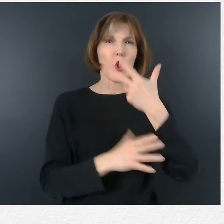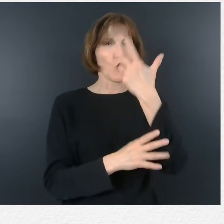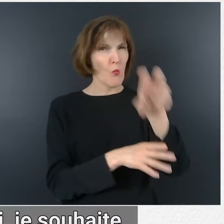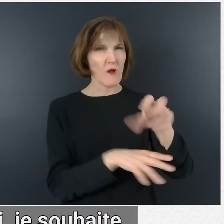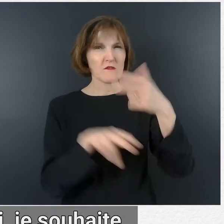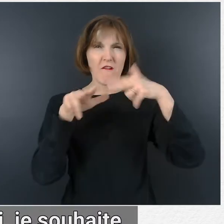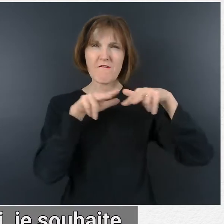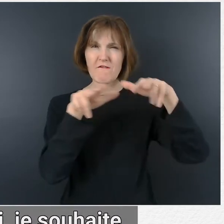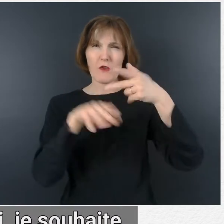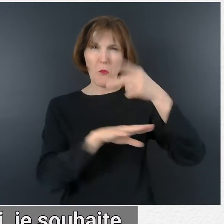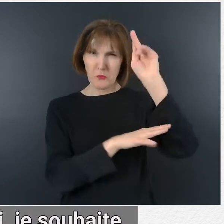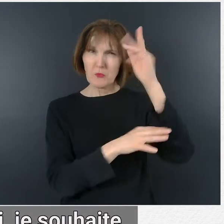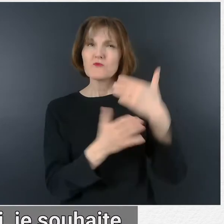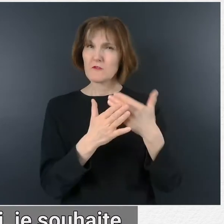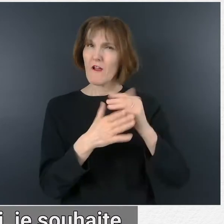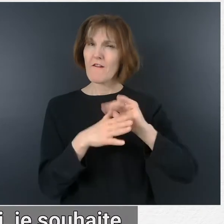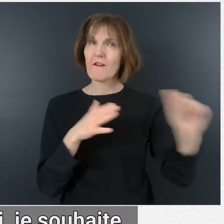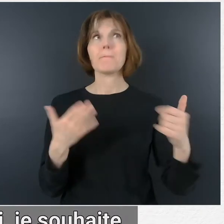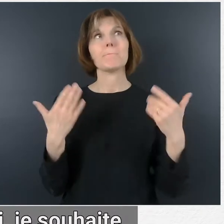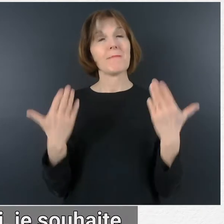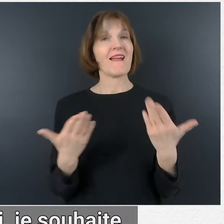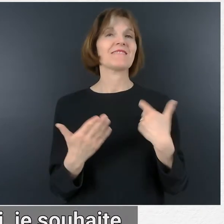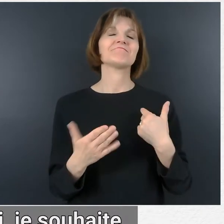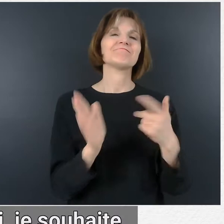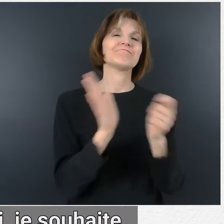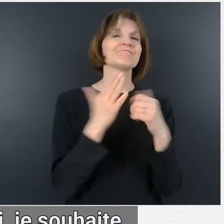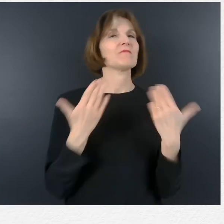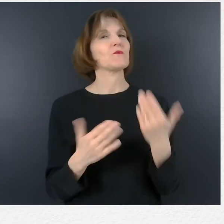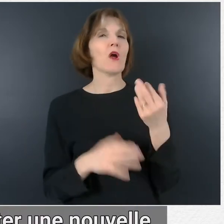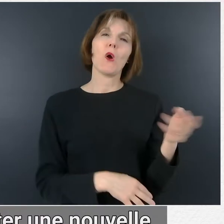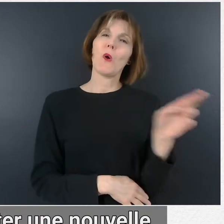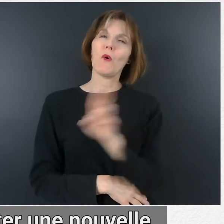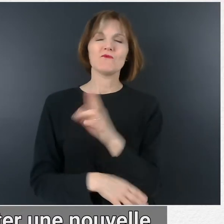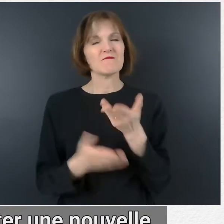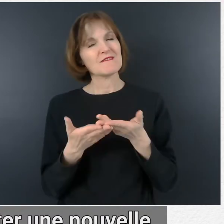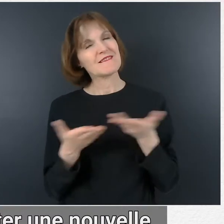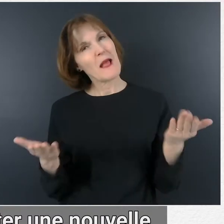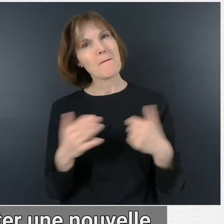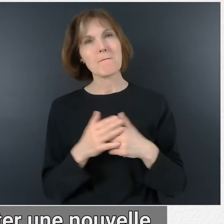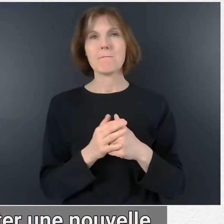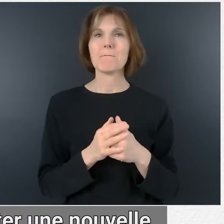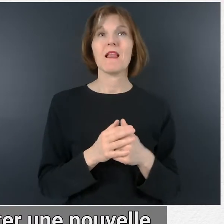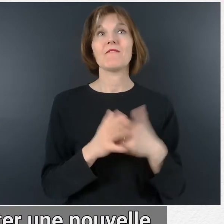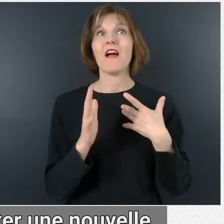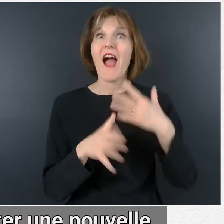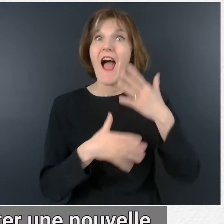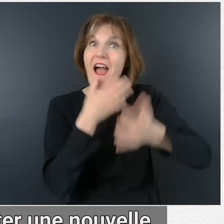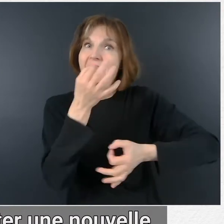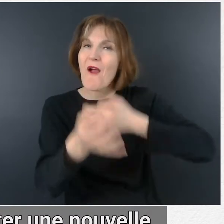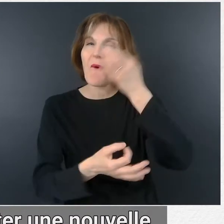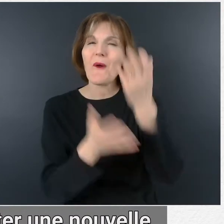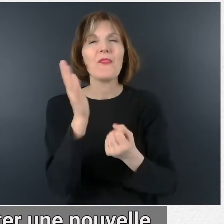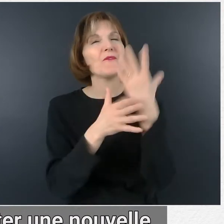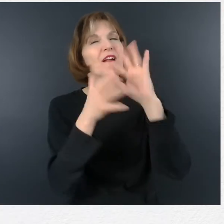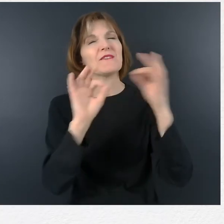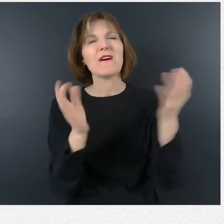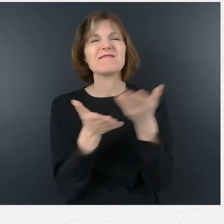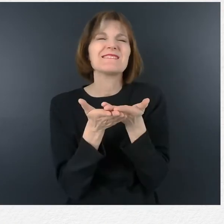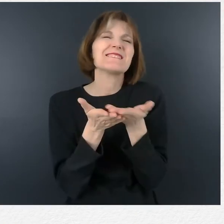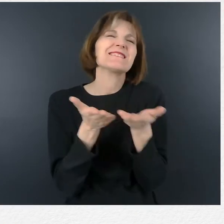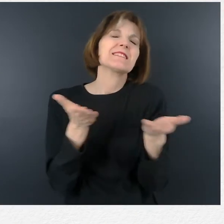vidéos. Mais aujourd'hui, je souhaite revenir à la simplicité. Je vais vous raconter une nouvelle histoire le plus